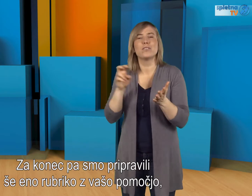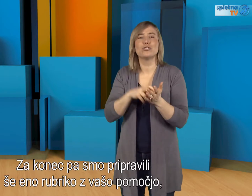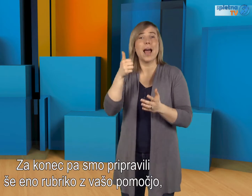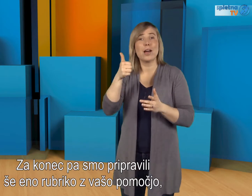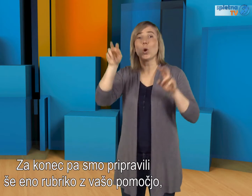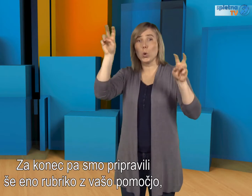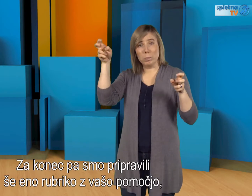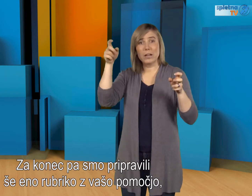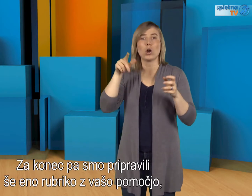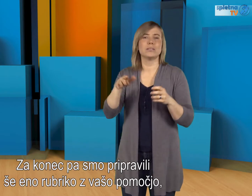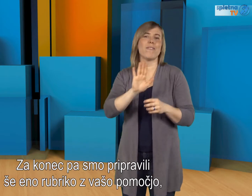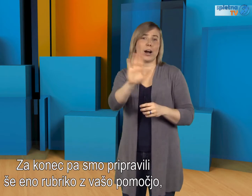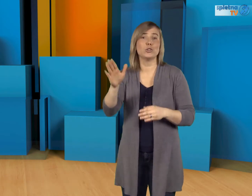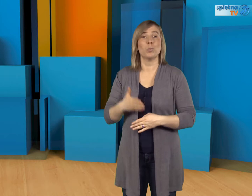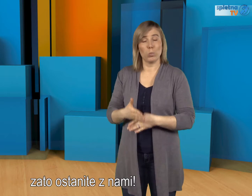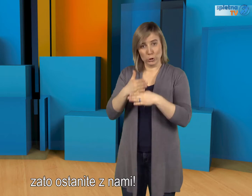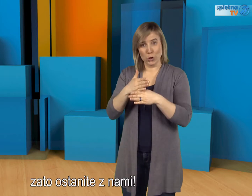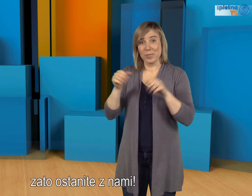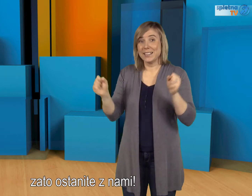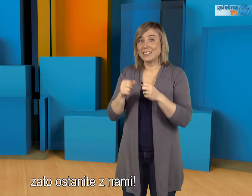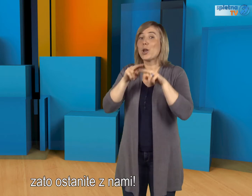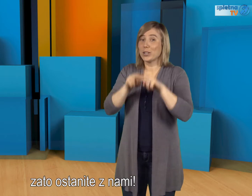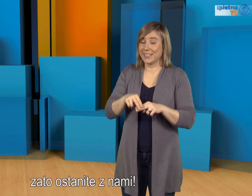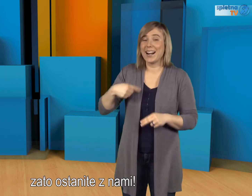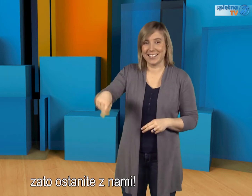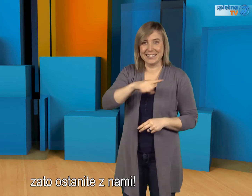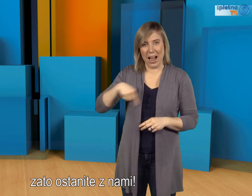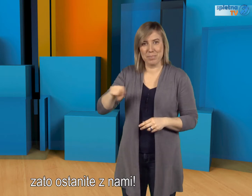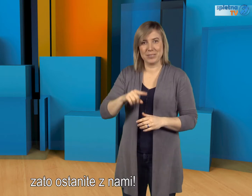pomočjo pripravili še eno rubriko, zato ostanite z nami.